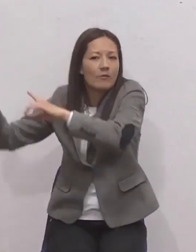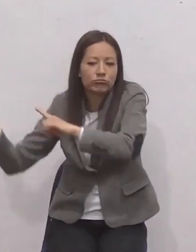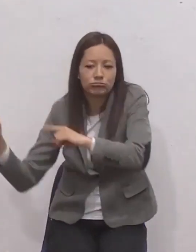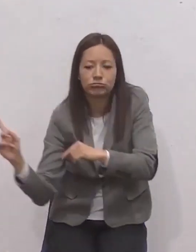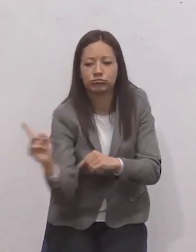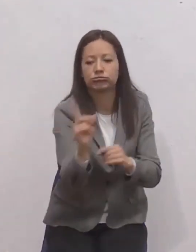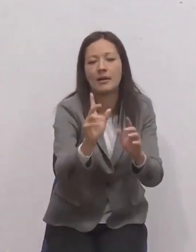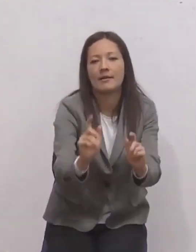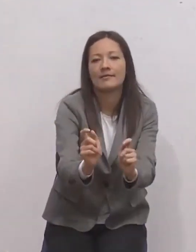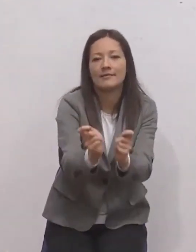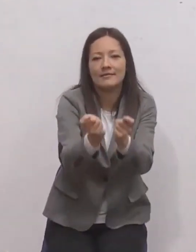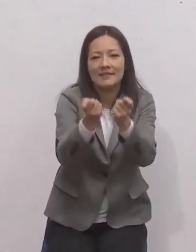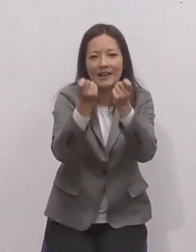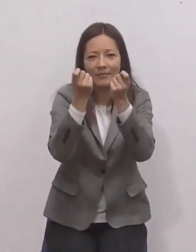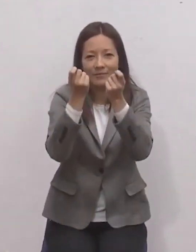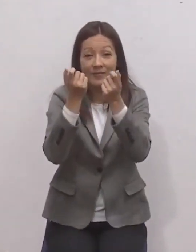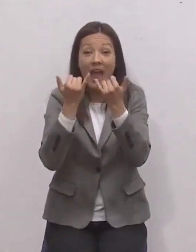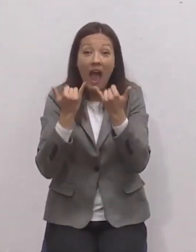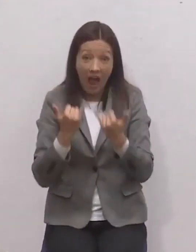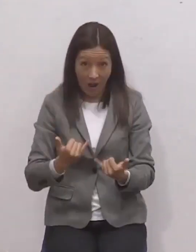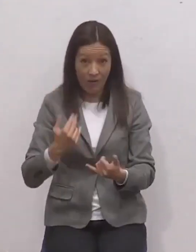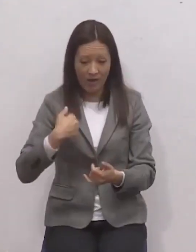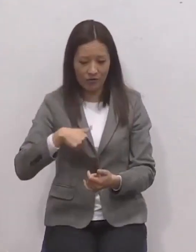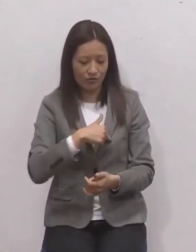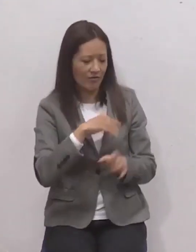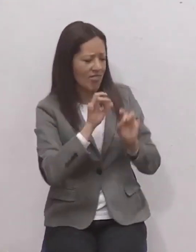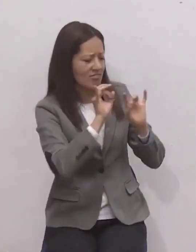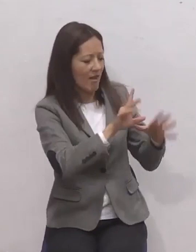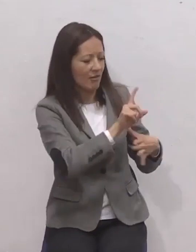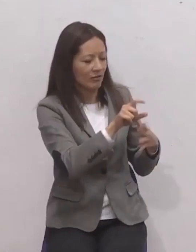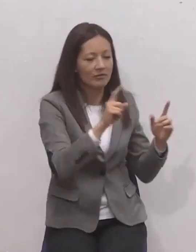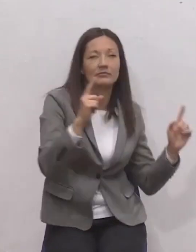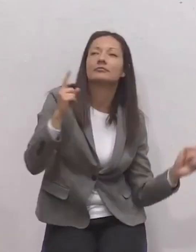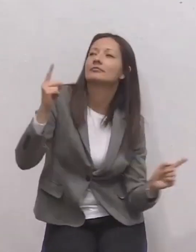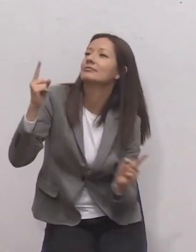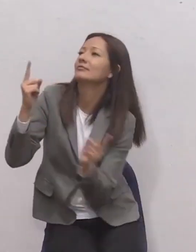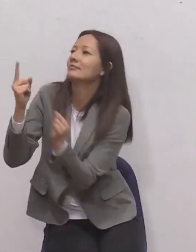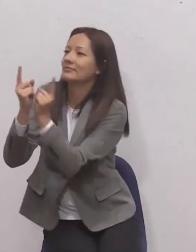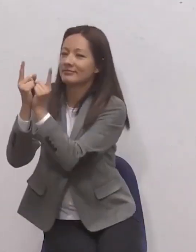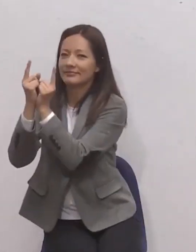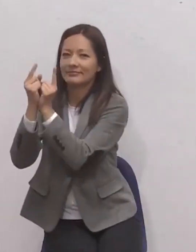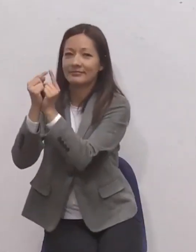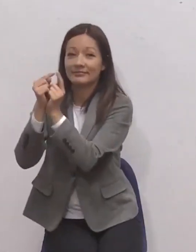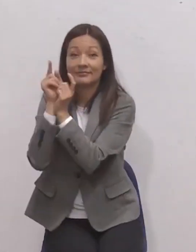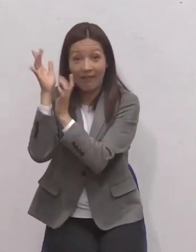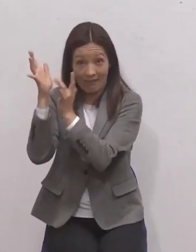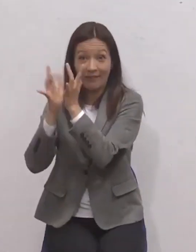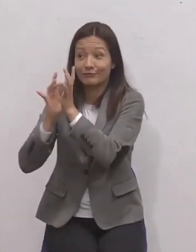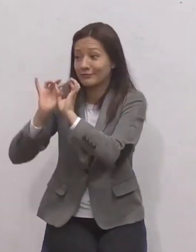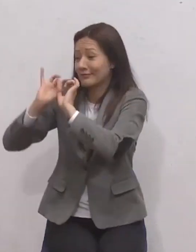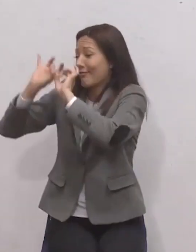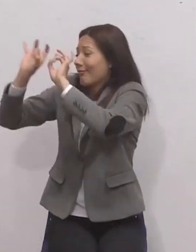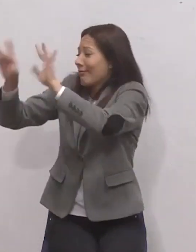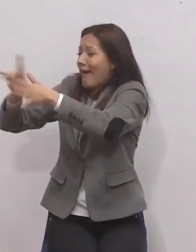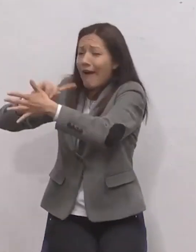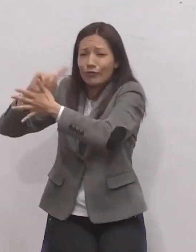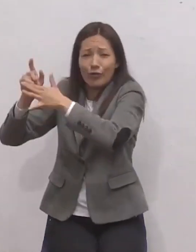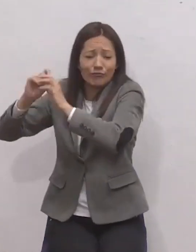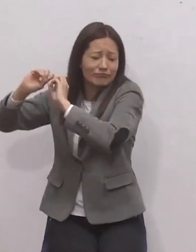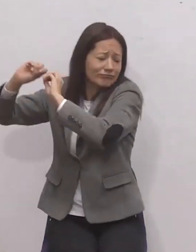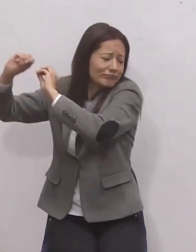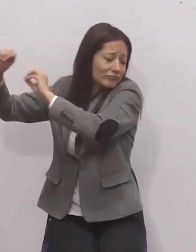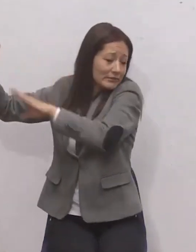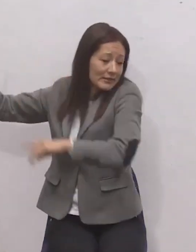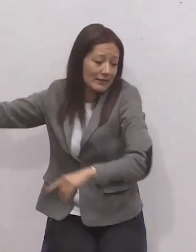que nosotros dejemos todo para volvernos a él. Pero Dios dejó todo para rescatarlo, para salvarlo, para limpiarlo,